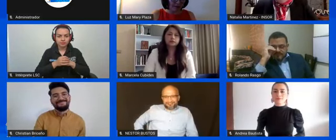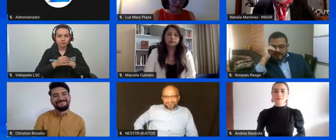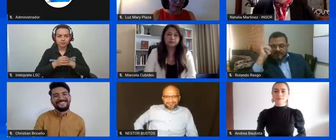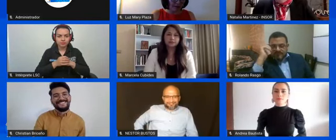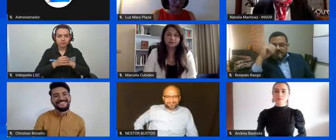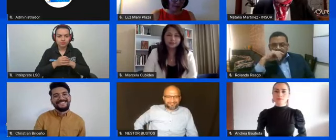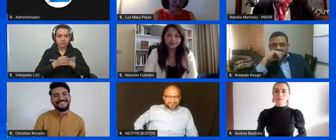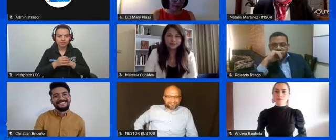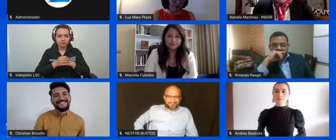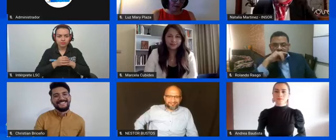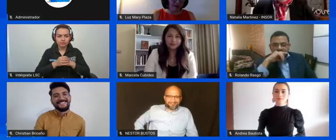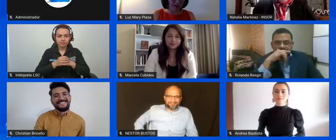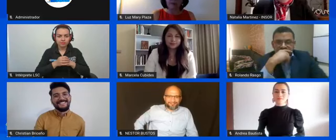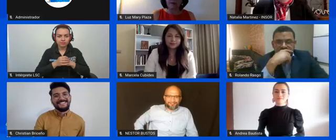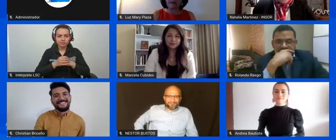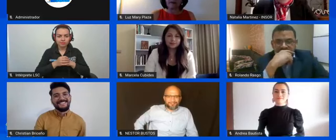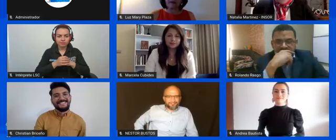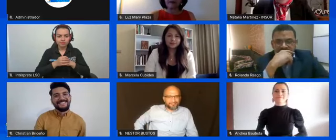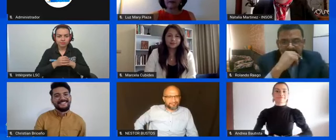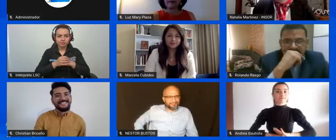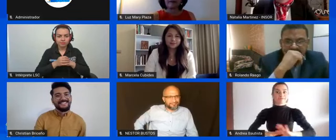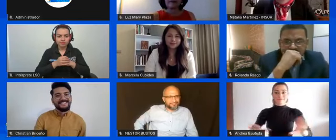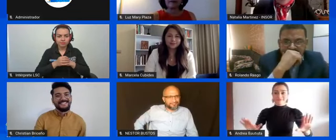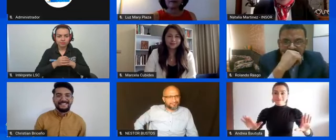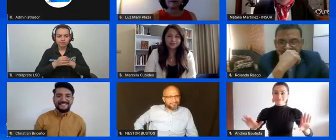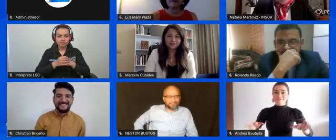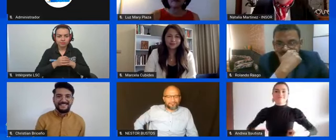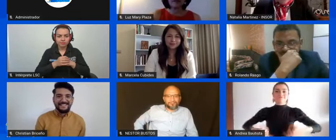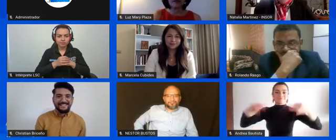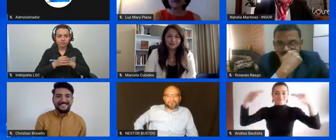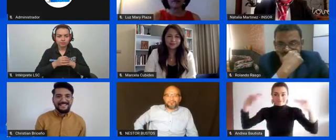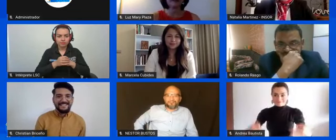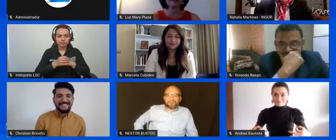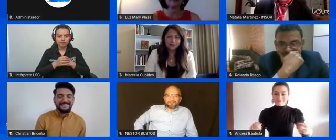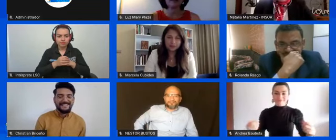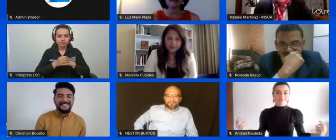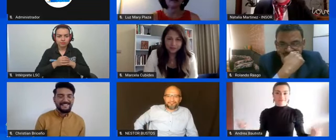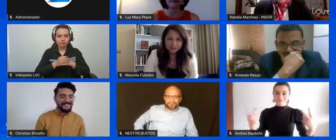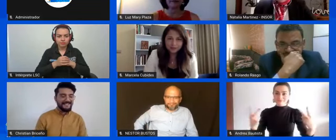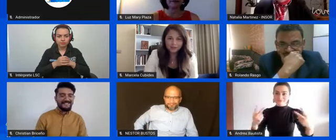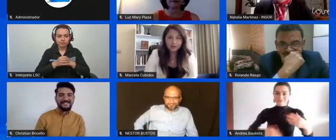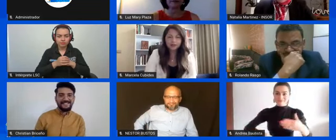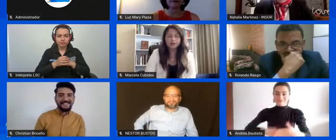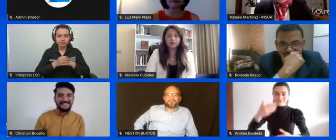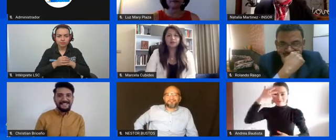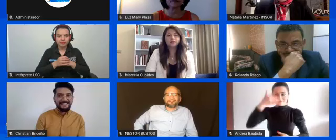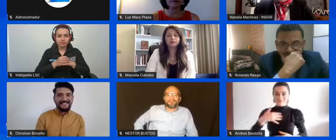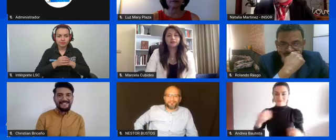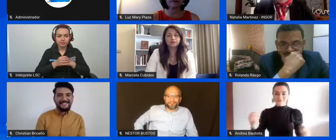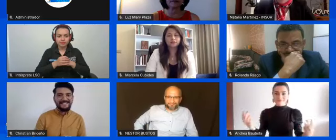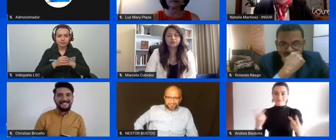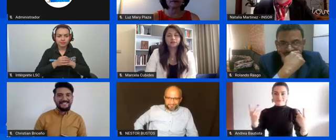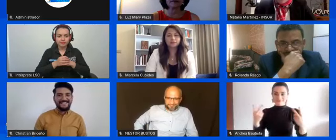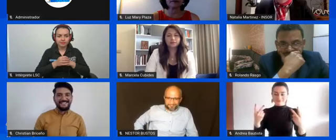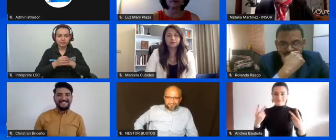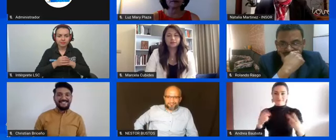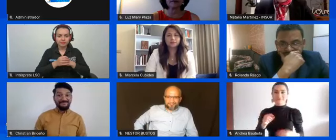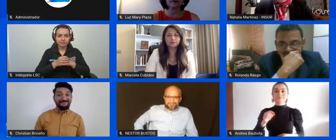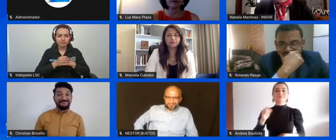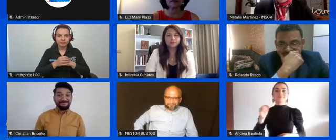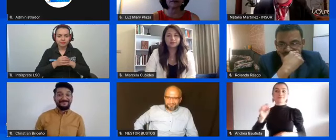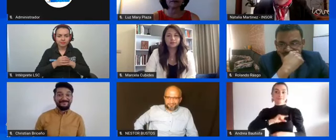Bueno, estamos oficialmente al aire en este Facebook Live de celebración de 65 años